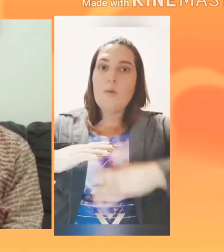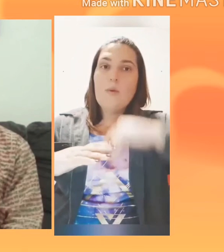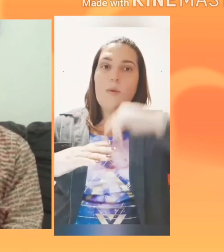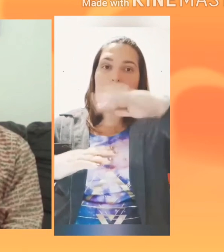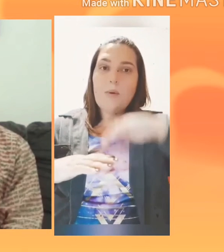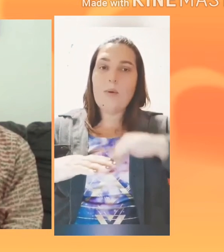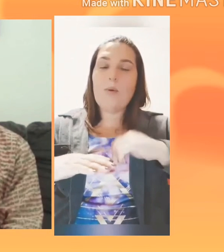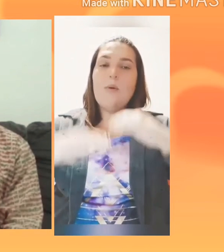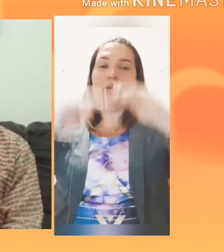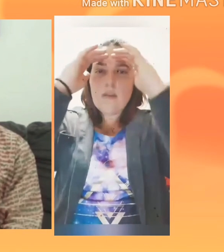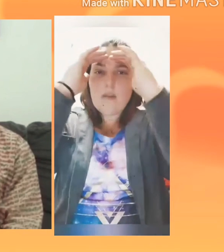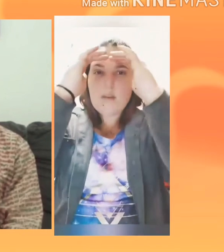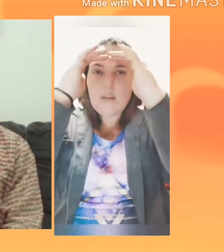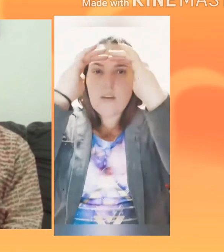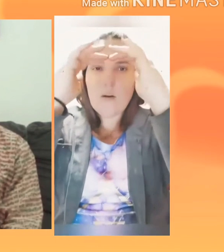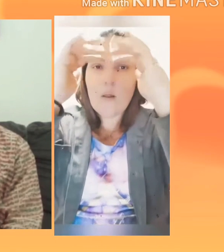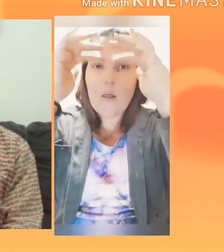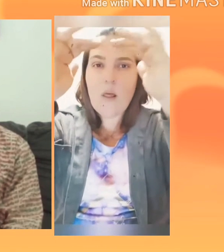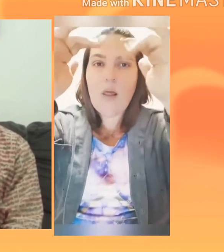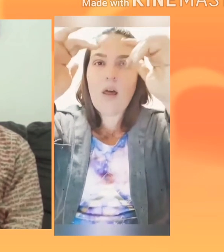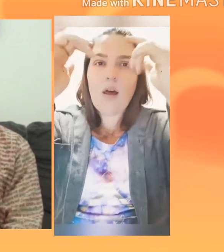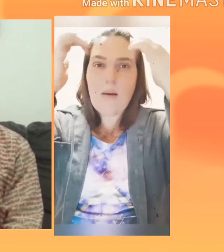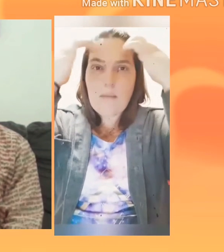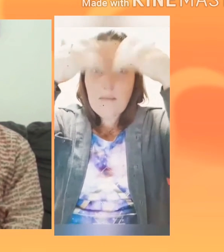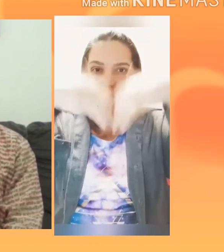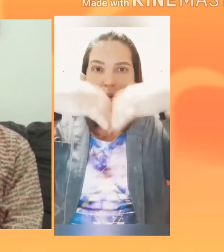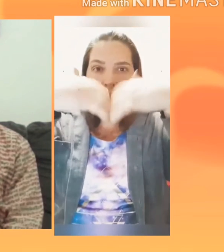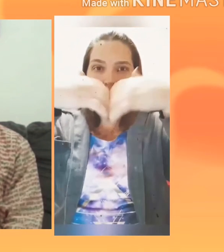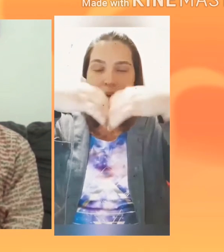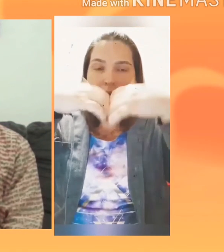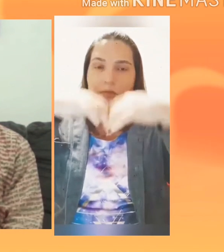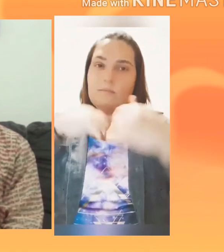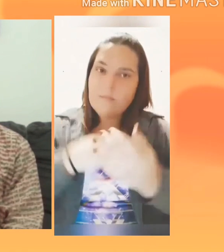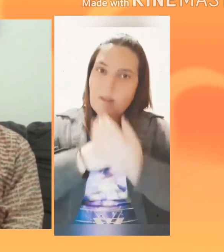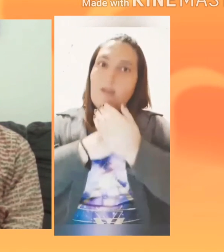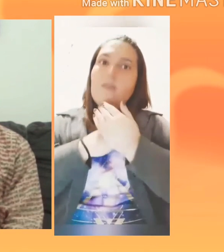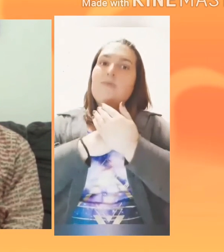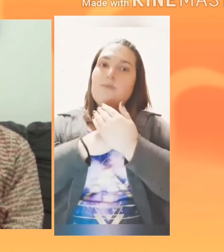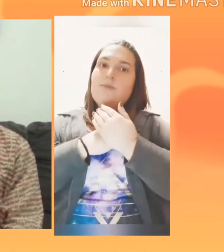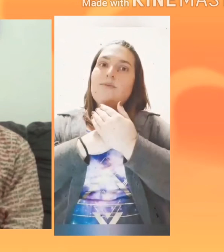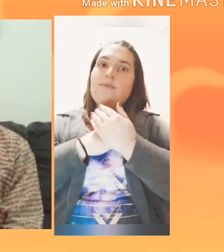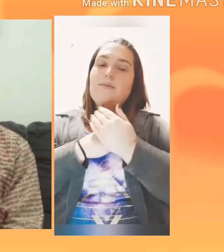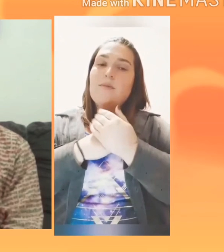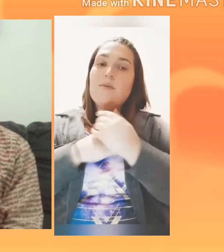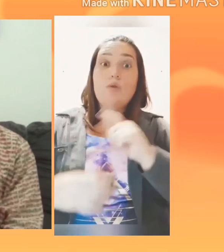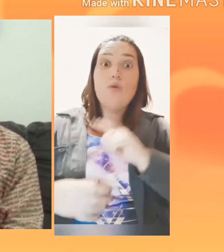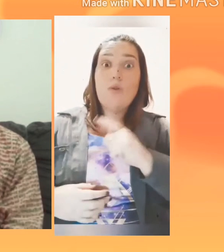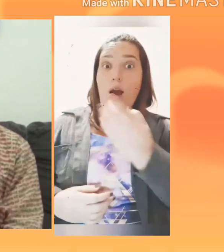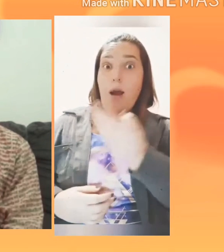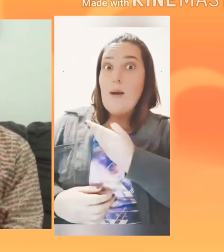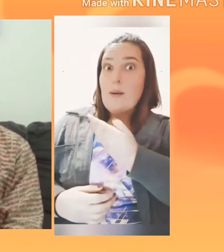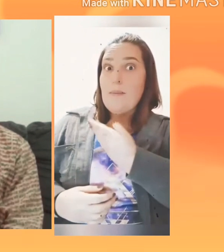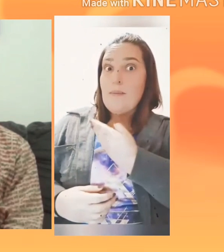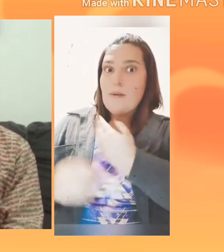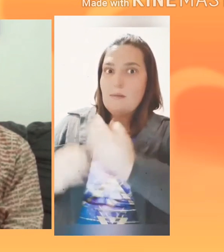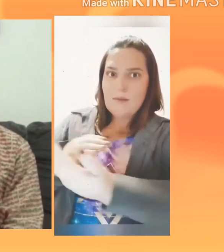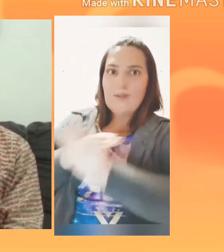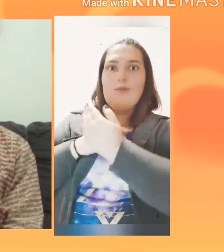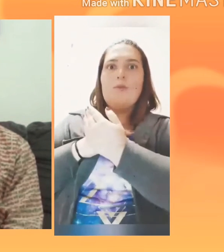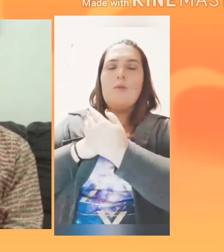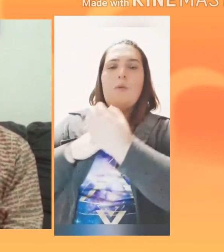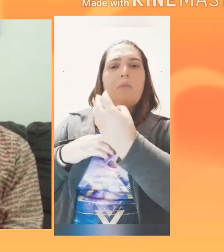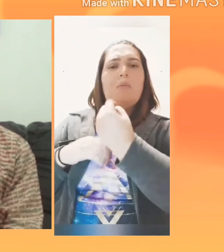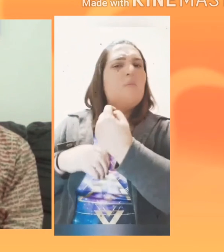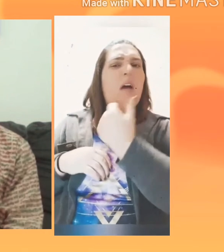isso trazia tranquilidade para a mente. E teve um amigo muito próximo que me ensinou no